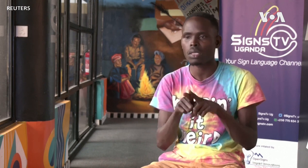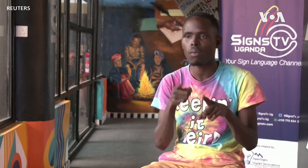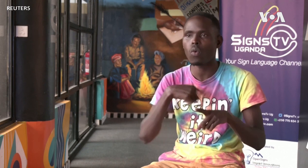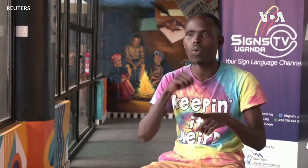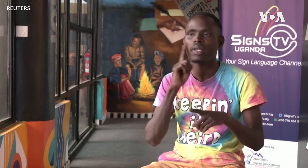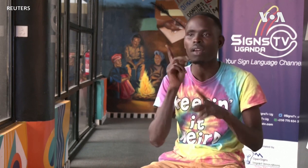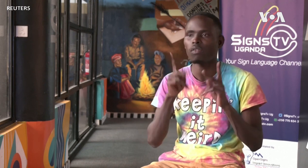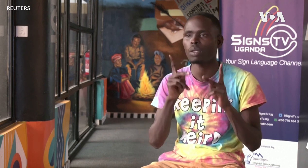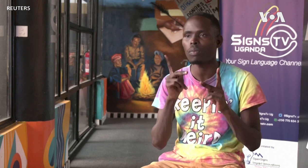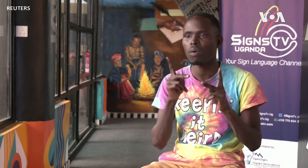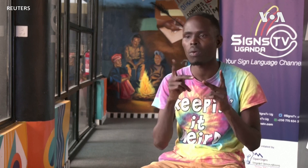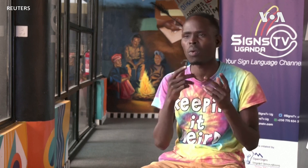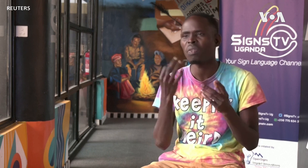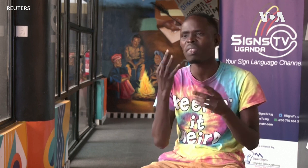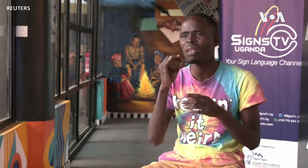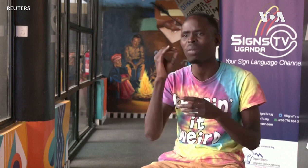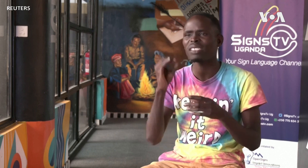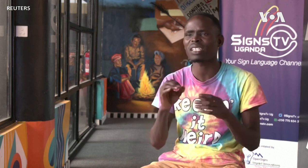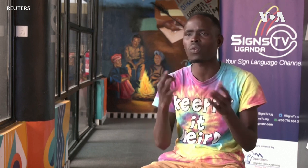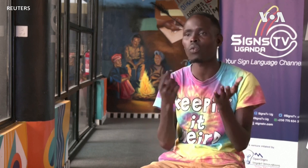même nous, les sourds, serons en mesure d'en bénéficier.